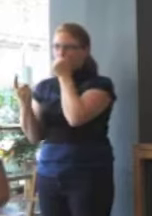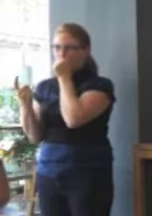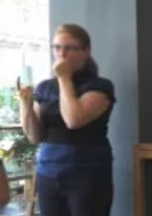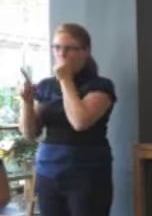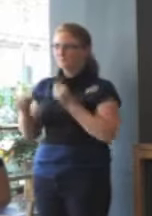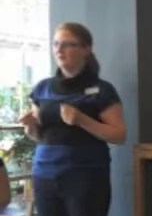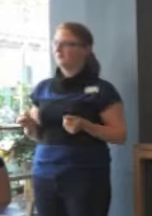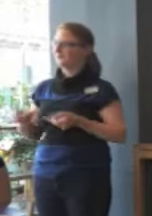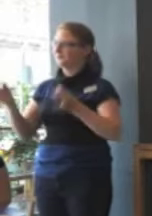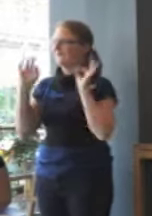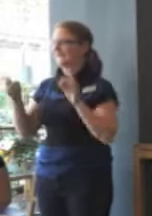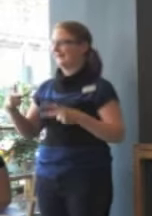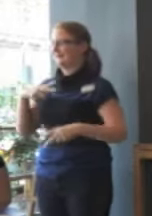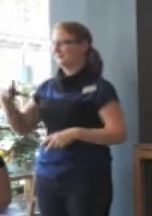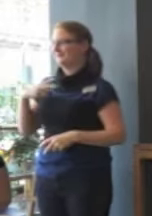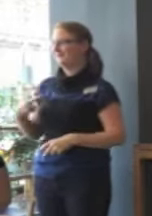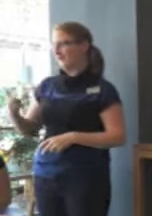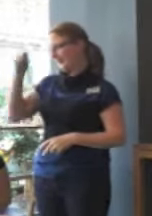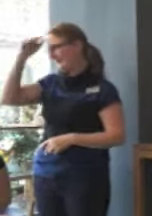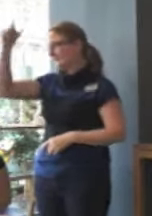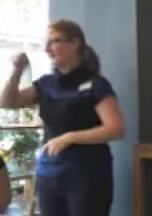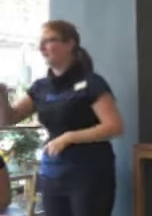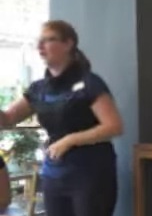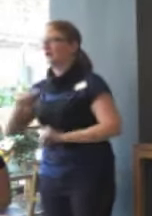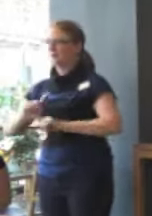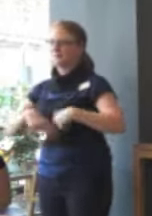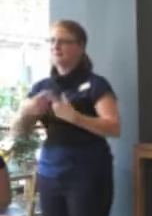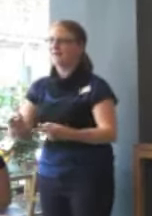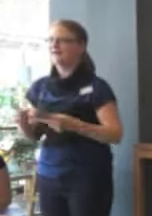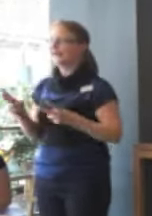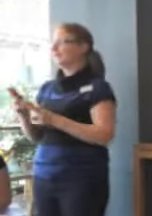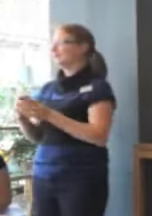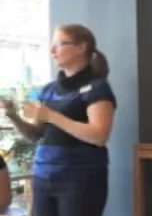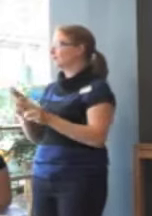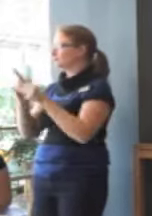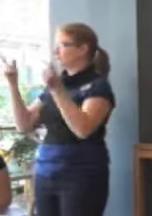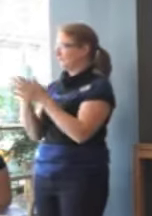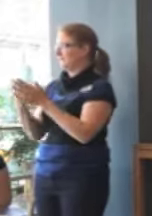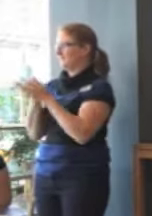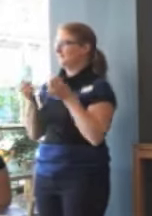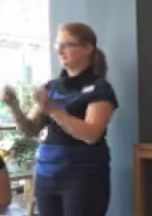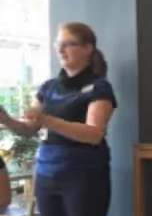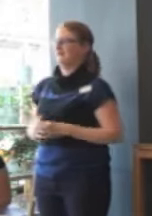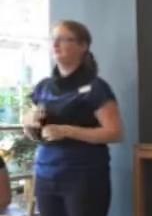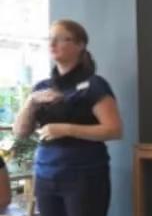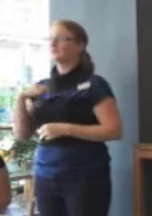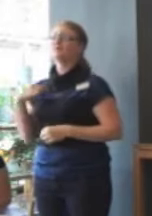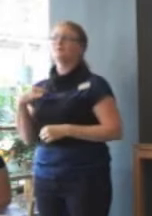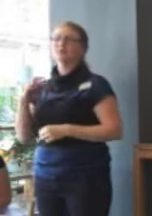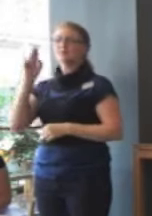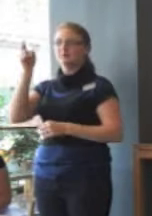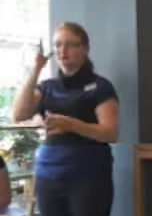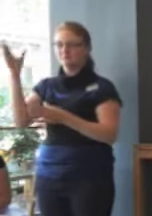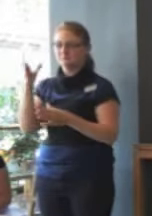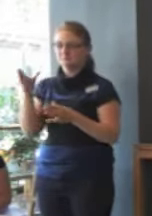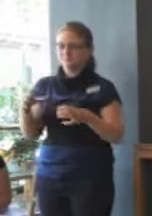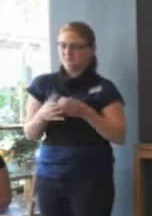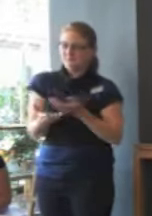eller privat innovatör att förnya och utveckla verksamheten. Det är också ett jobb vi nu håller på att jobba tillsammans med